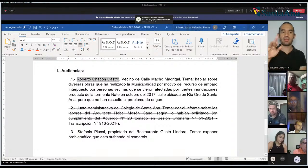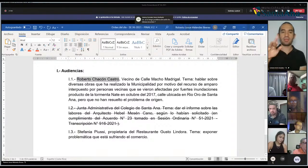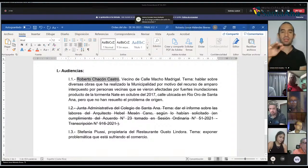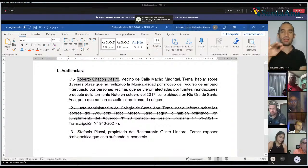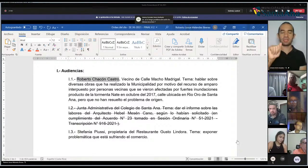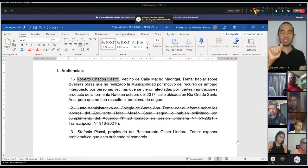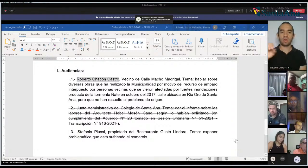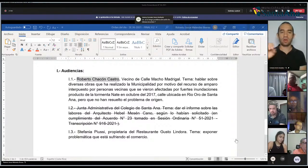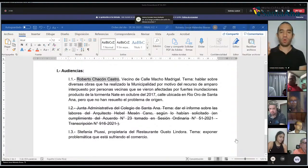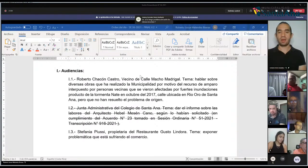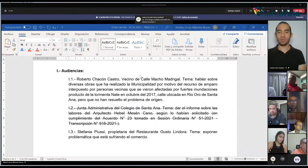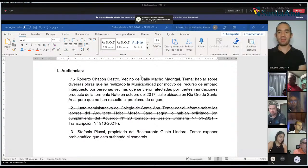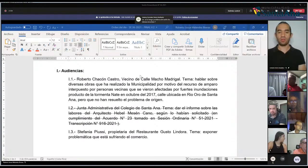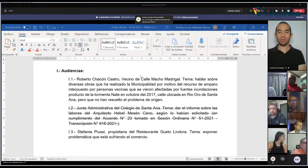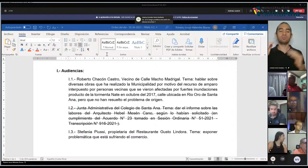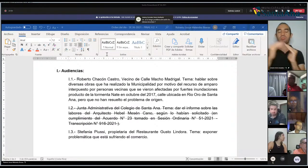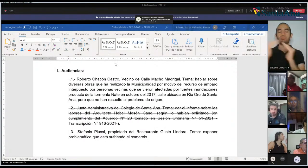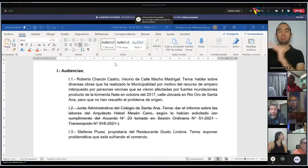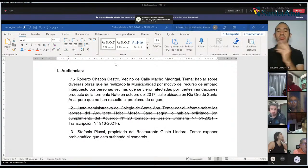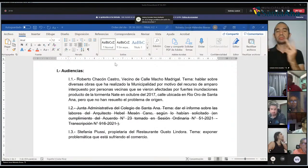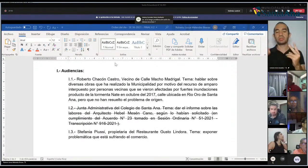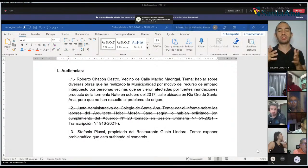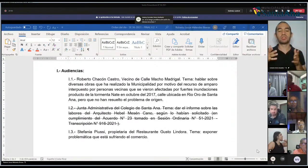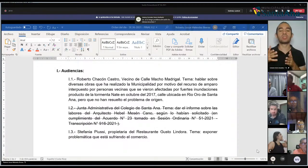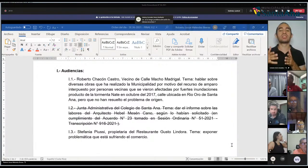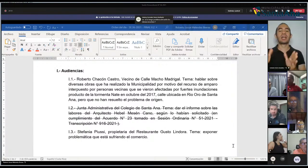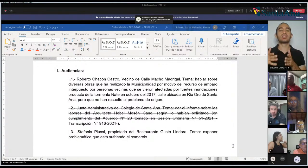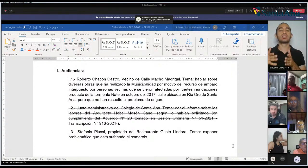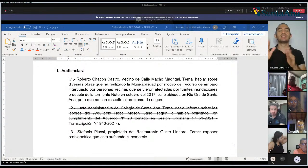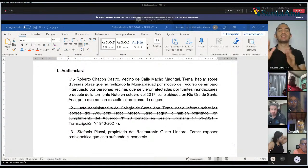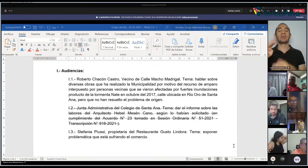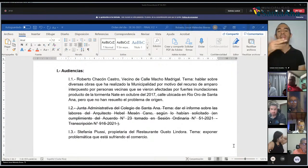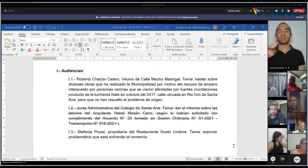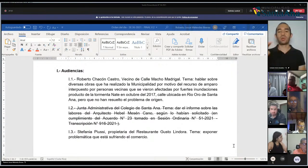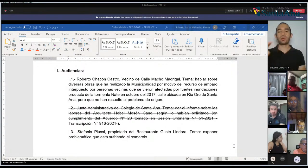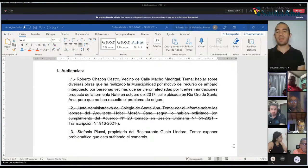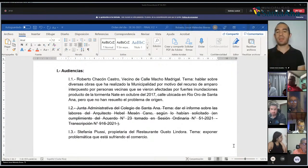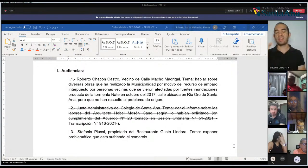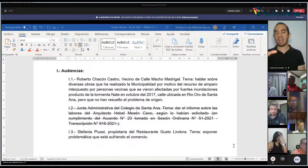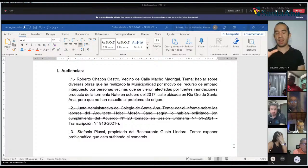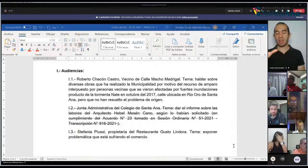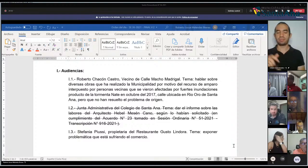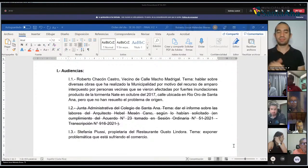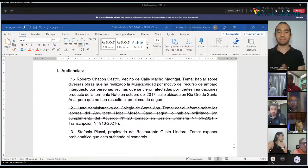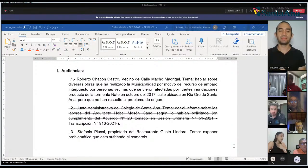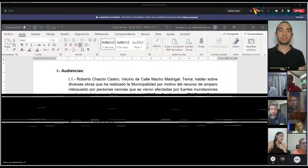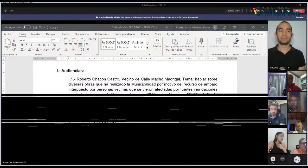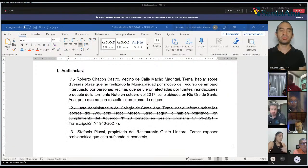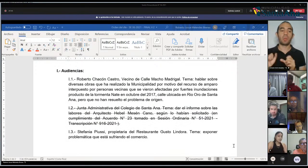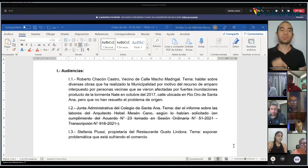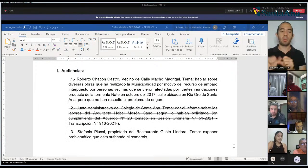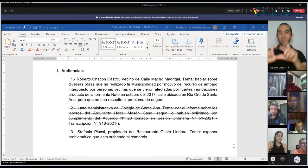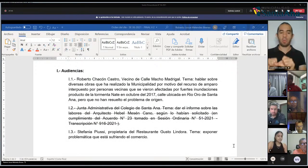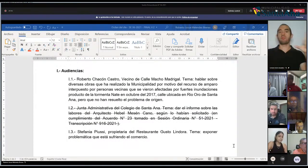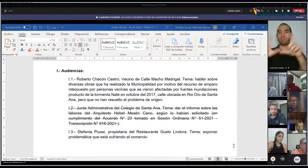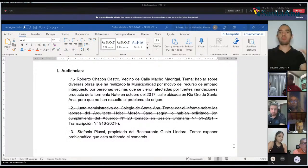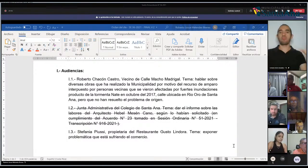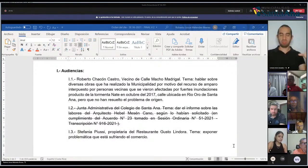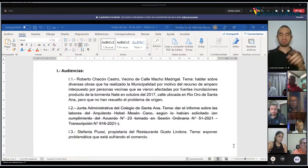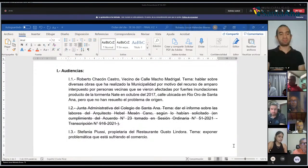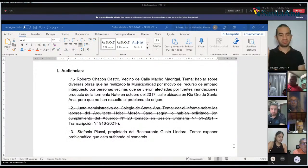les tenemos una presentación que me voy a permitir este de ponérselas para hacer